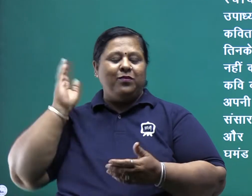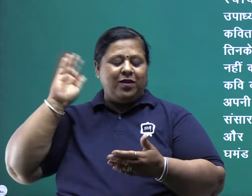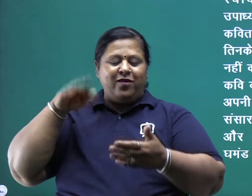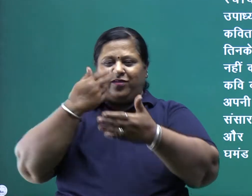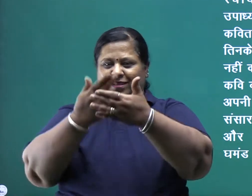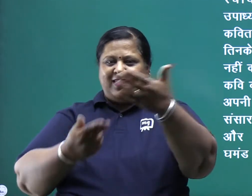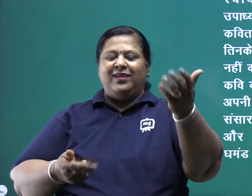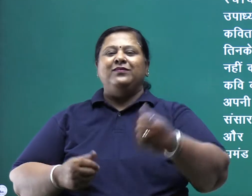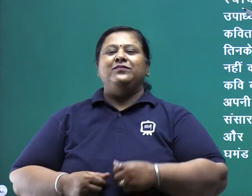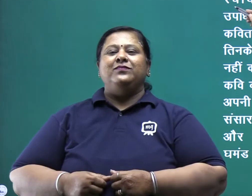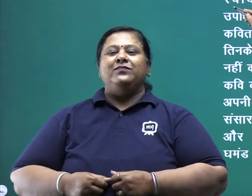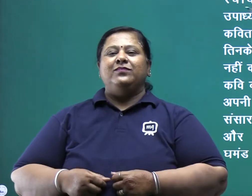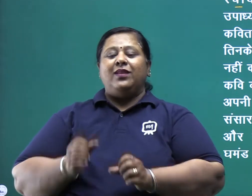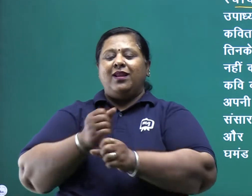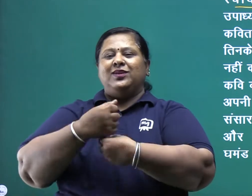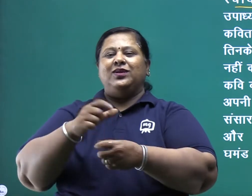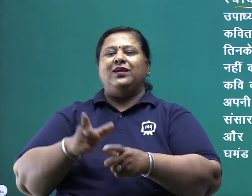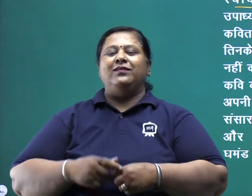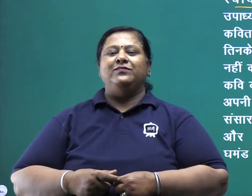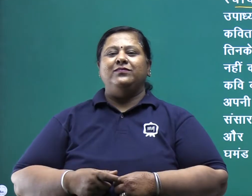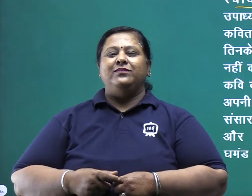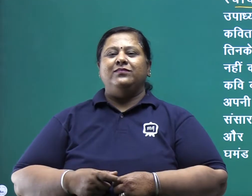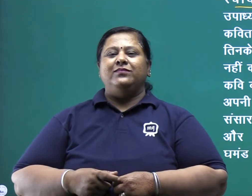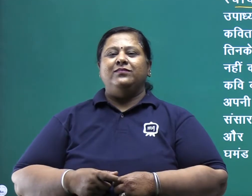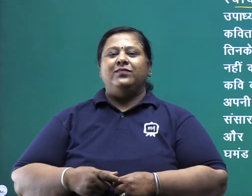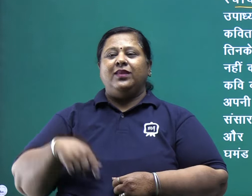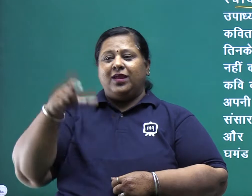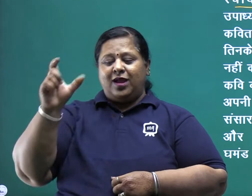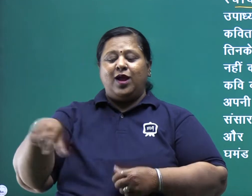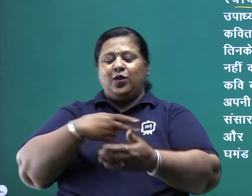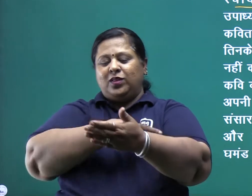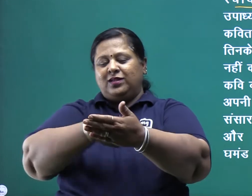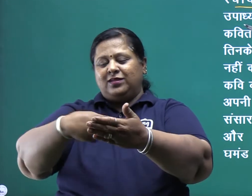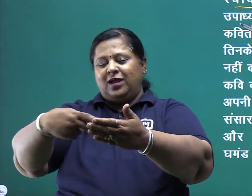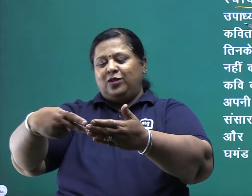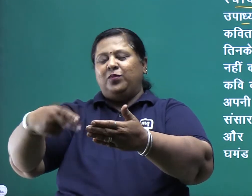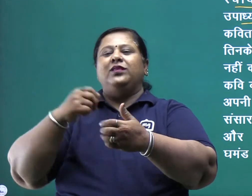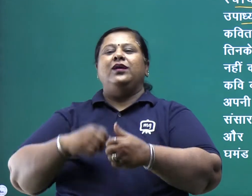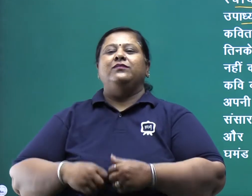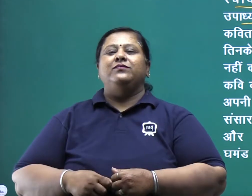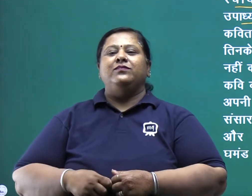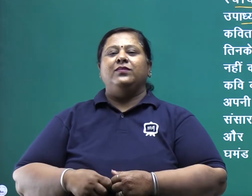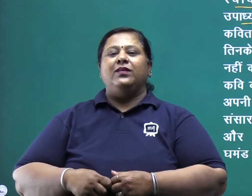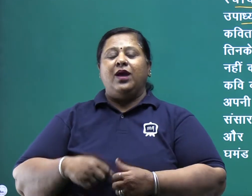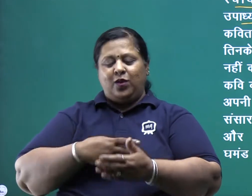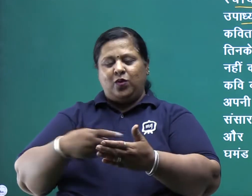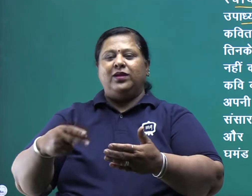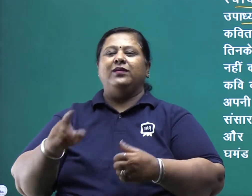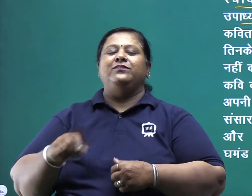कविता के रचयिता अयोध्या सिंह उपाध्याय हरिओद